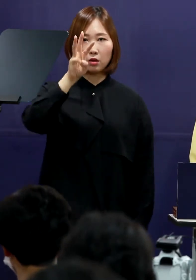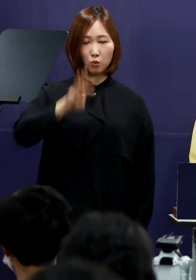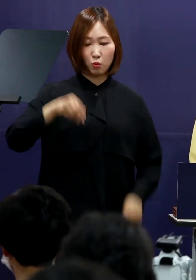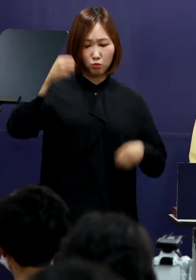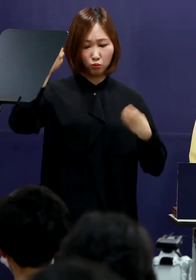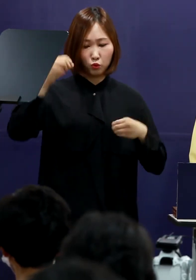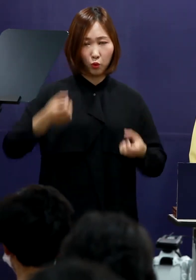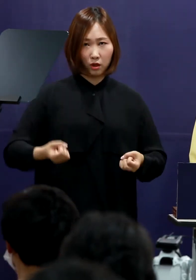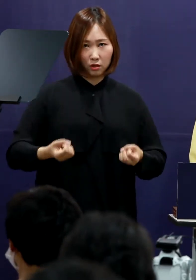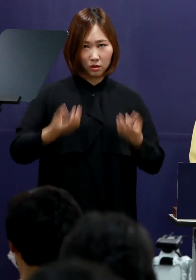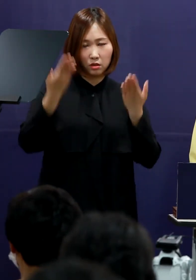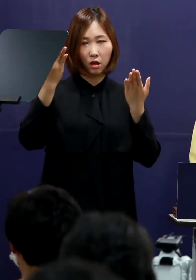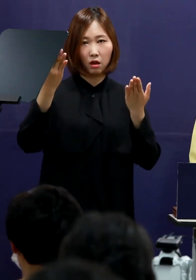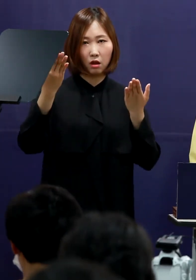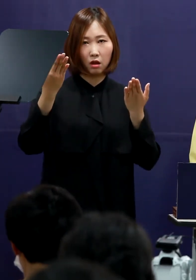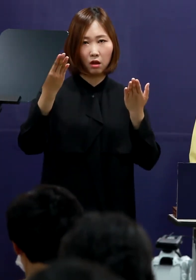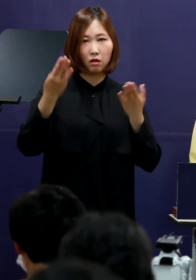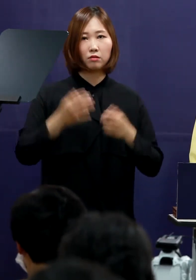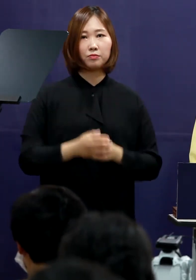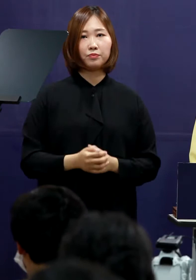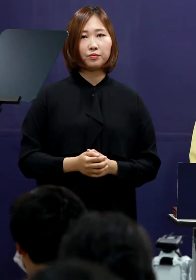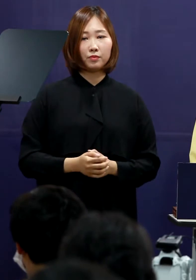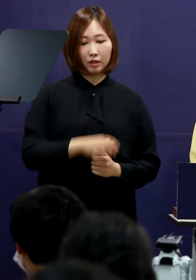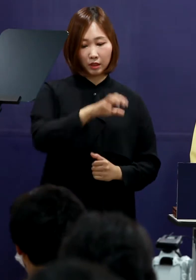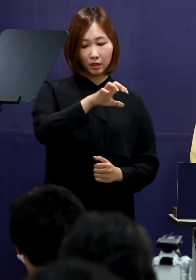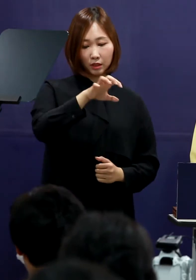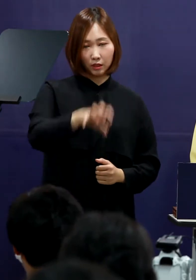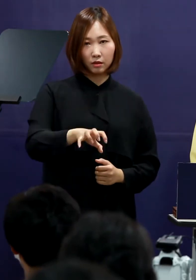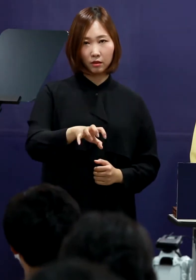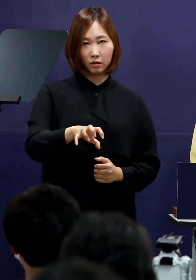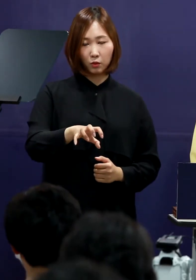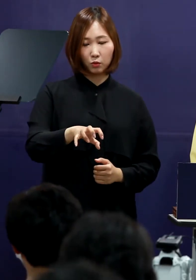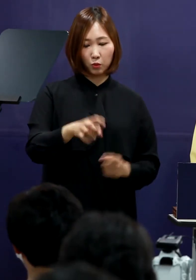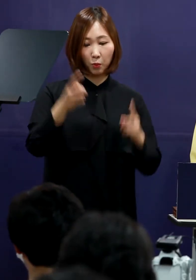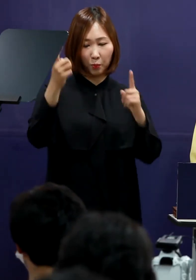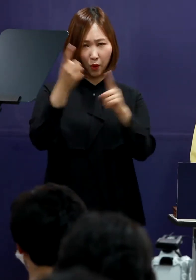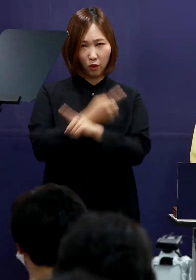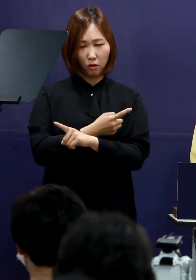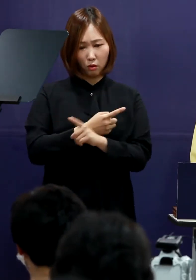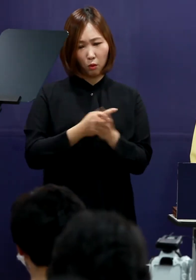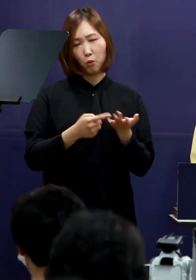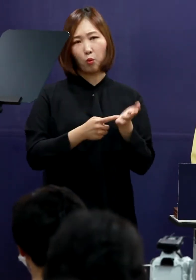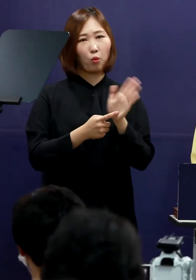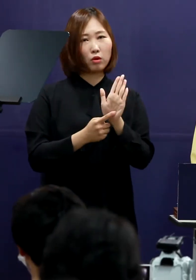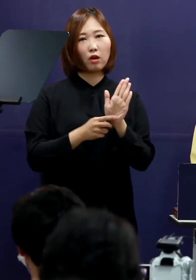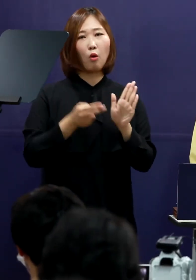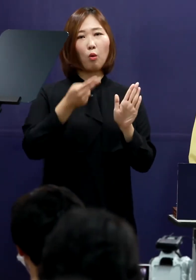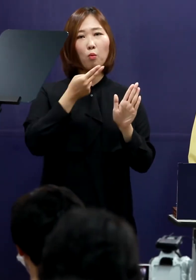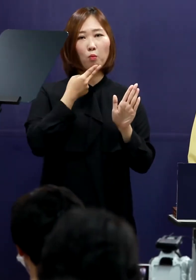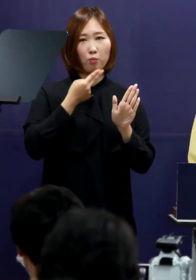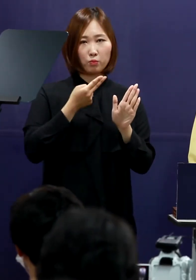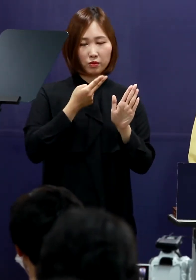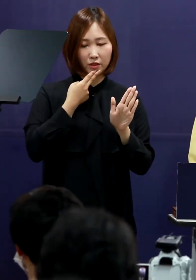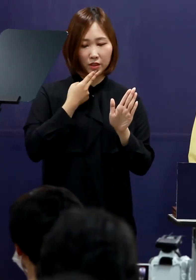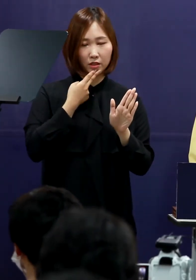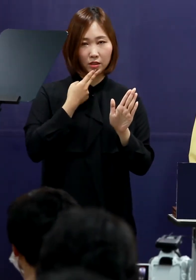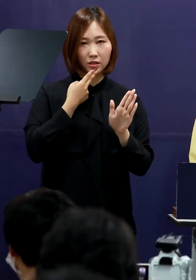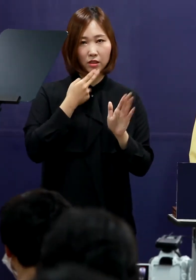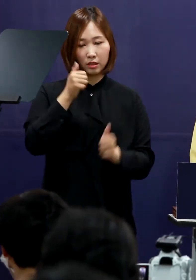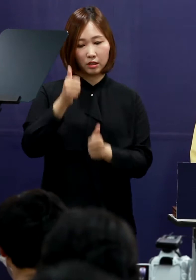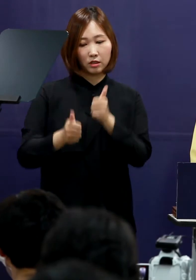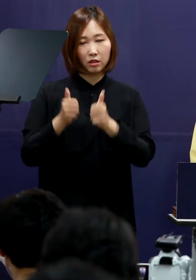세종무용제 역시 장소를 변경해서 비공개 예선으로 전환을 하고자